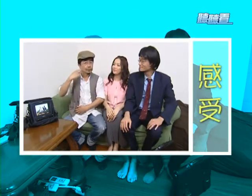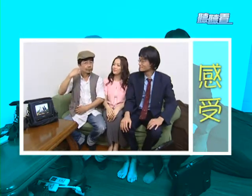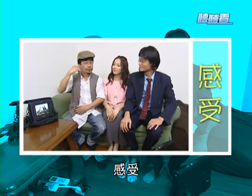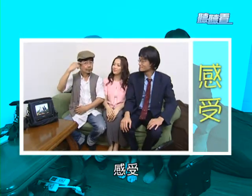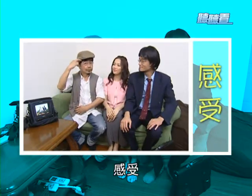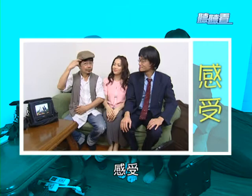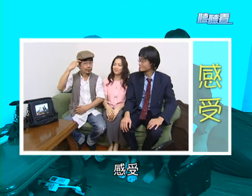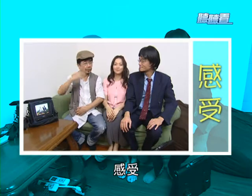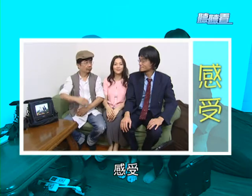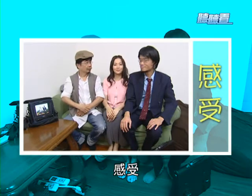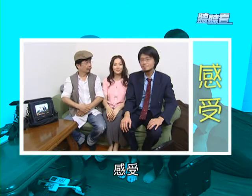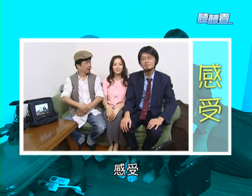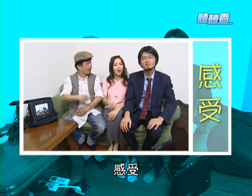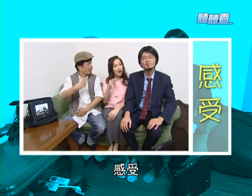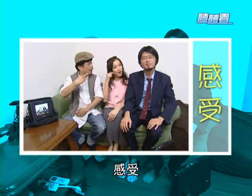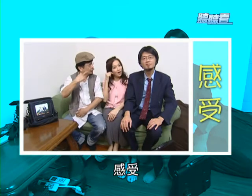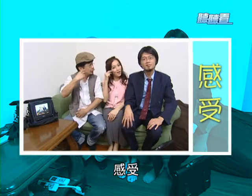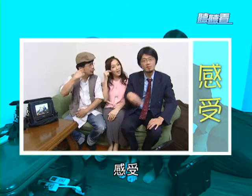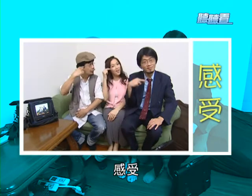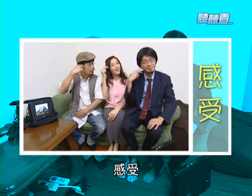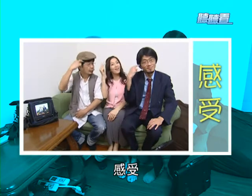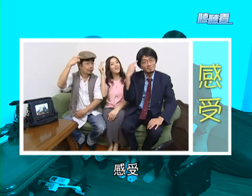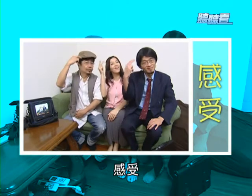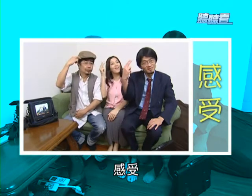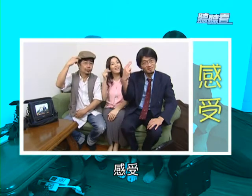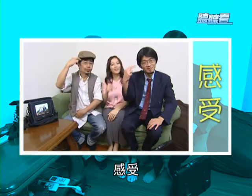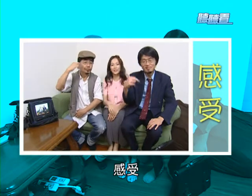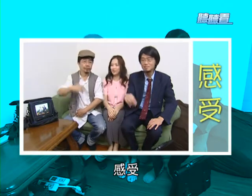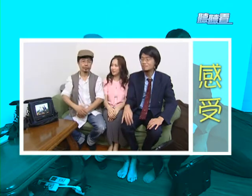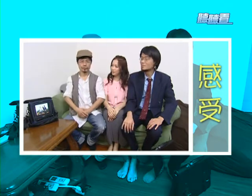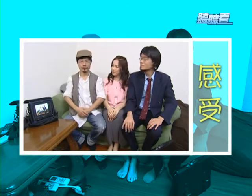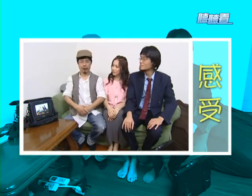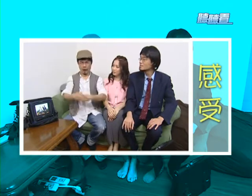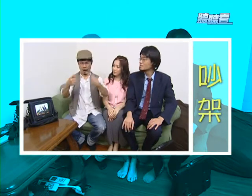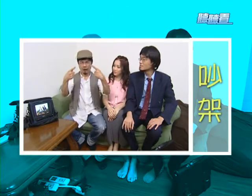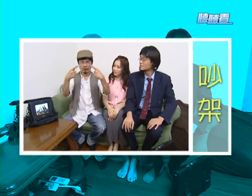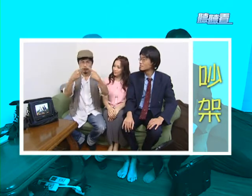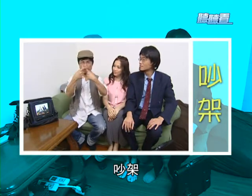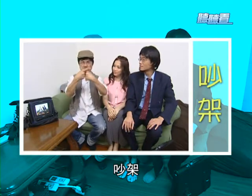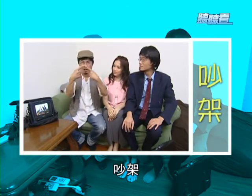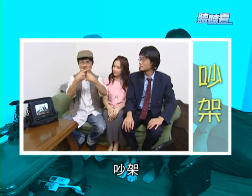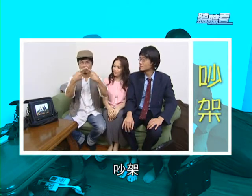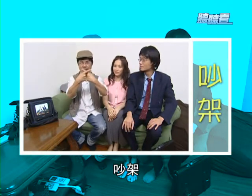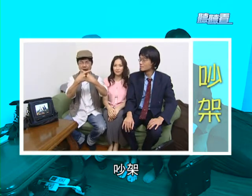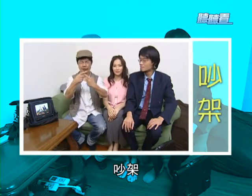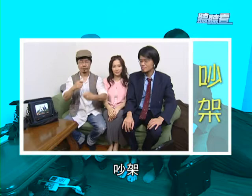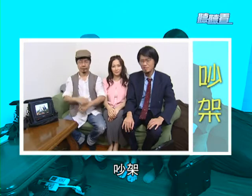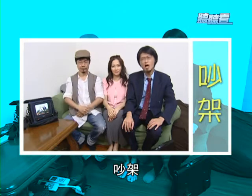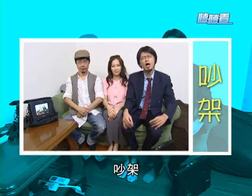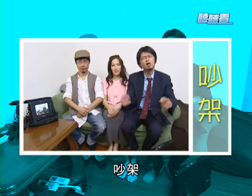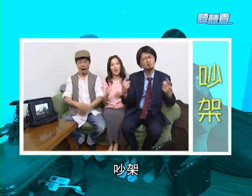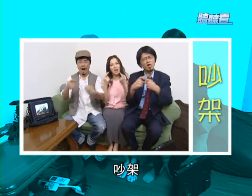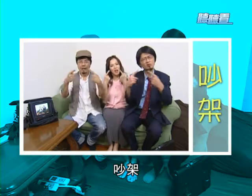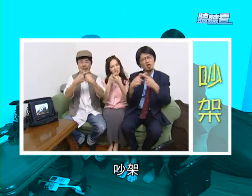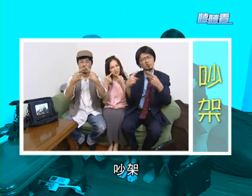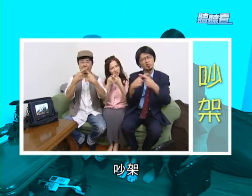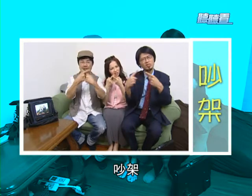感受， 感受 吵架， 吵架， 吵